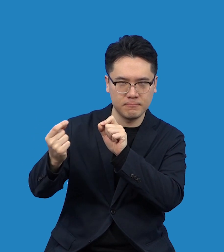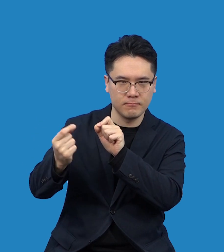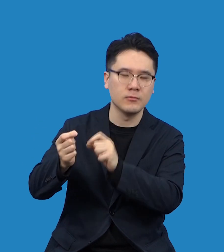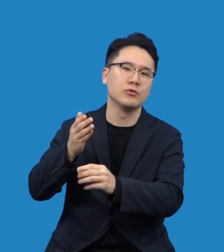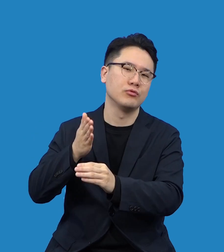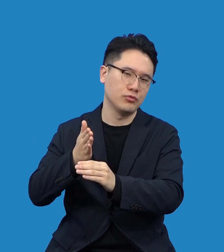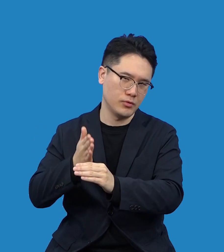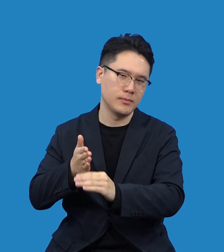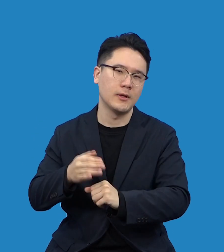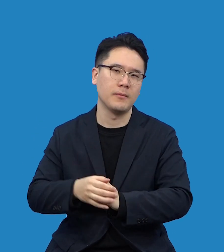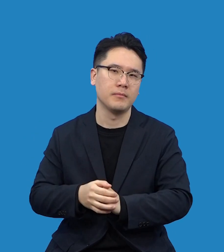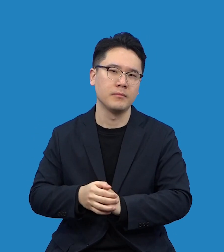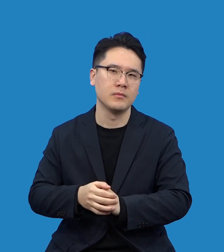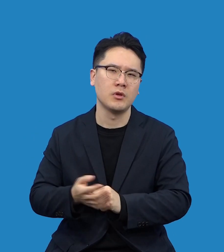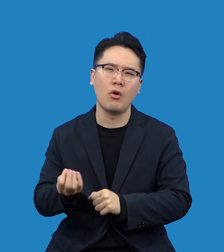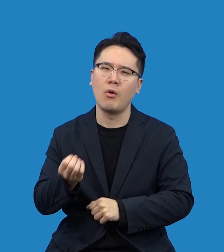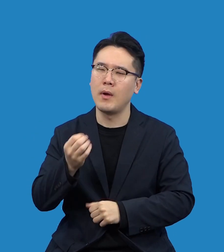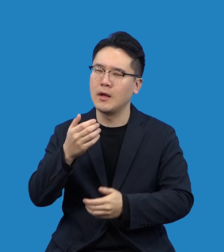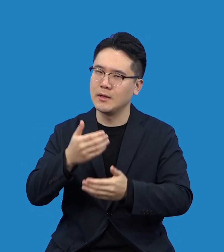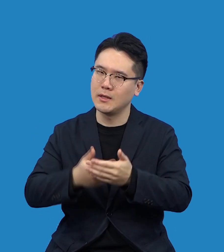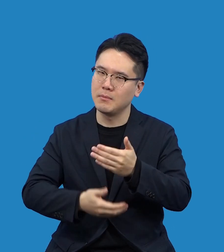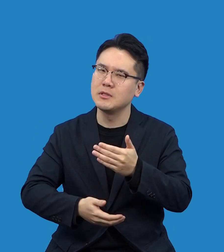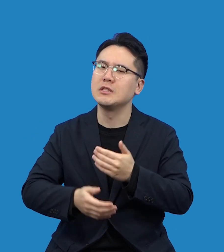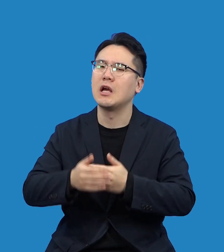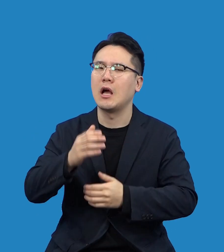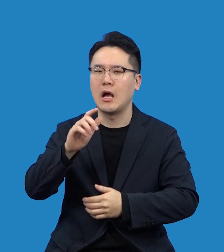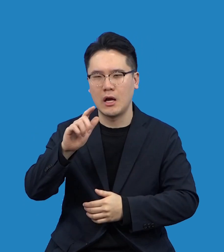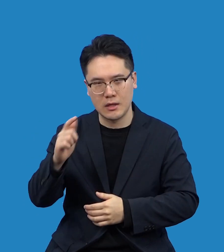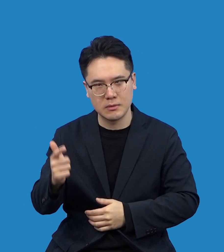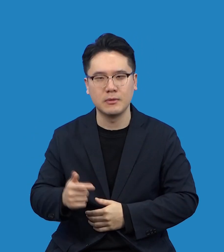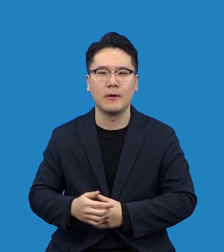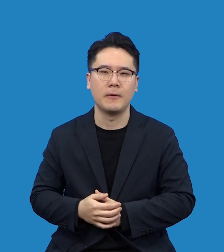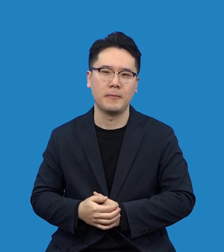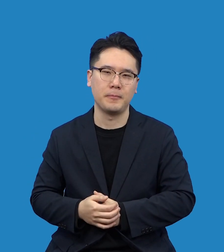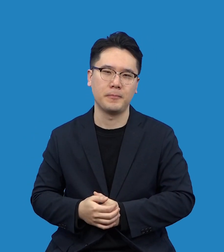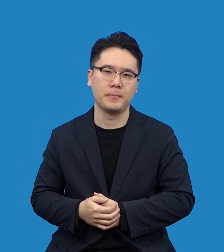때가 얼마 남지 않습니다.